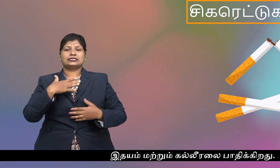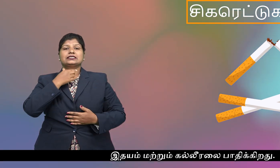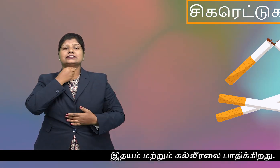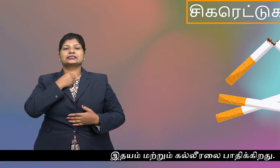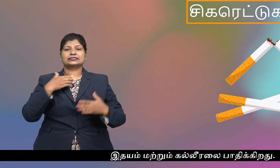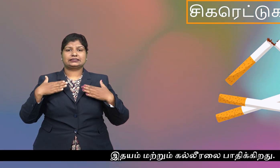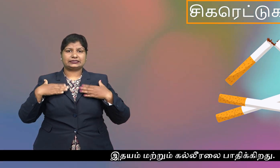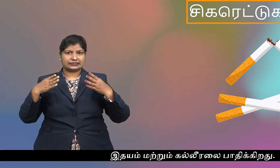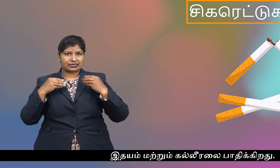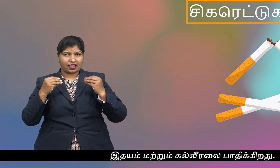பாதிக்கிறது.